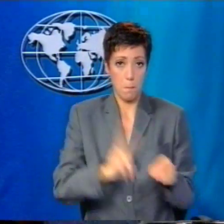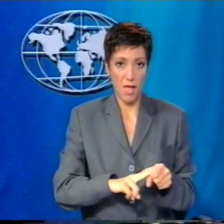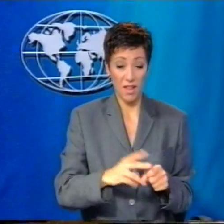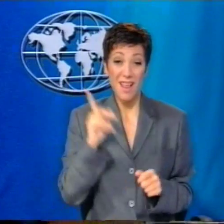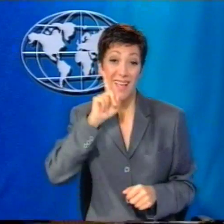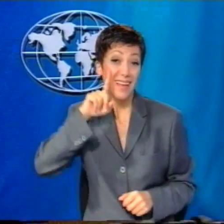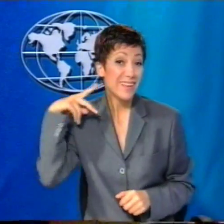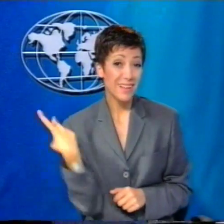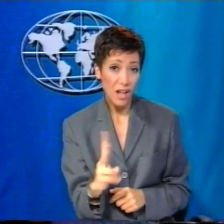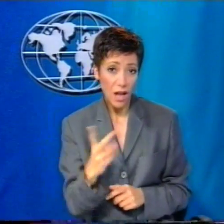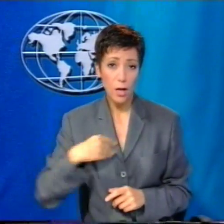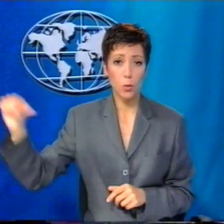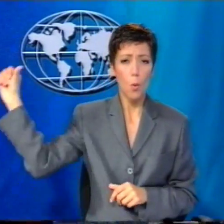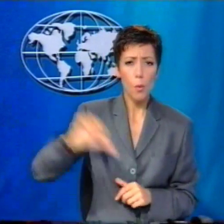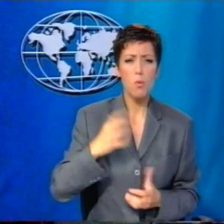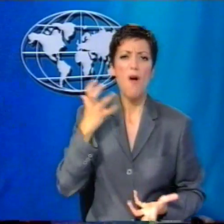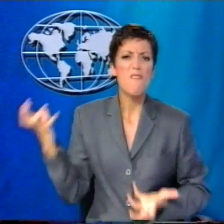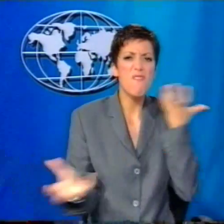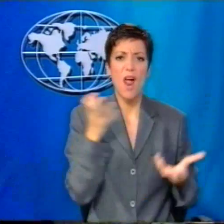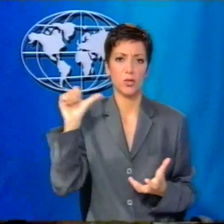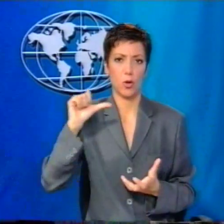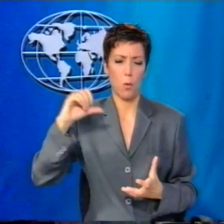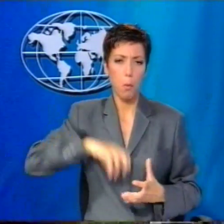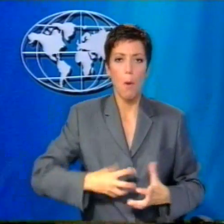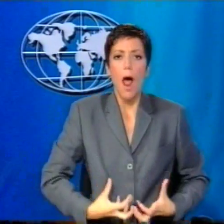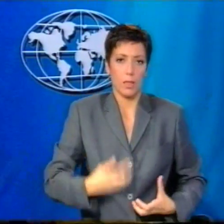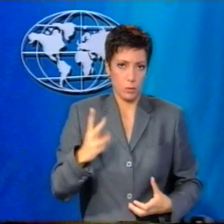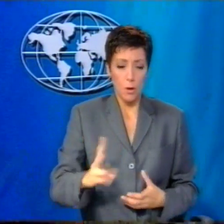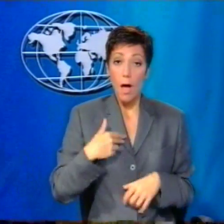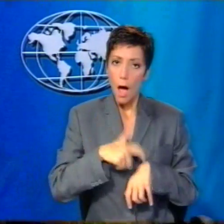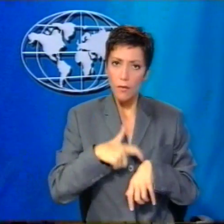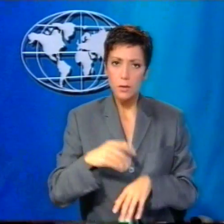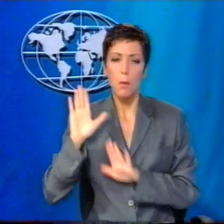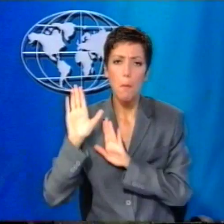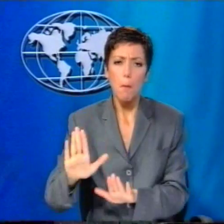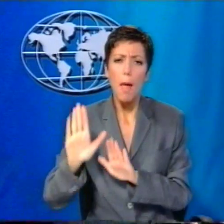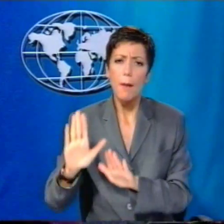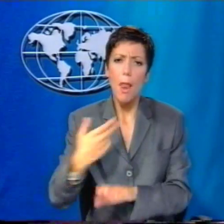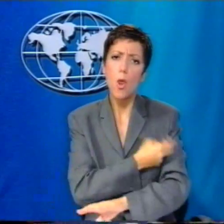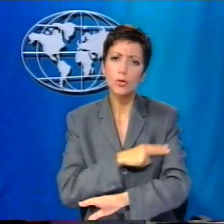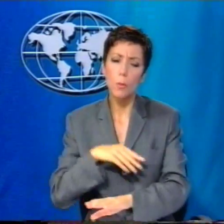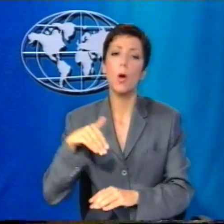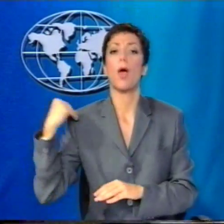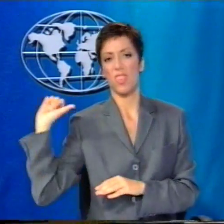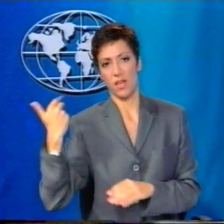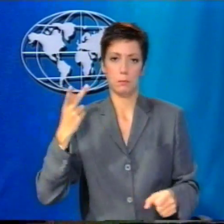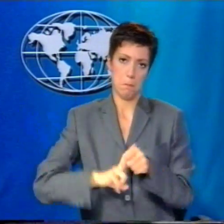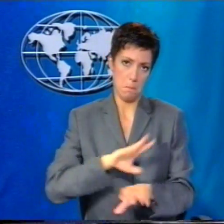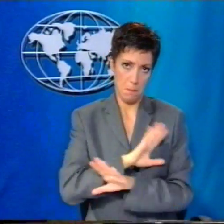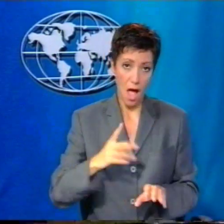η σύζυγός του, με αποτέλεσμα λίγες ημέρες αργότερα να πεθάνει στο νοσοκομείο. Η 40χρονη Αλβανίδα σύζυγός του μάταια